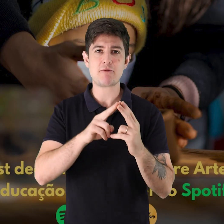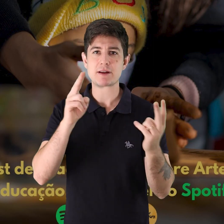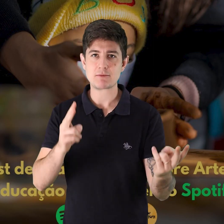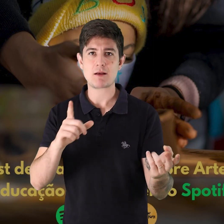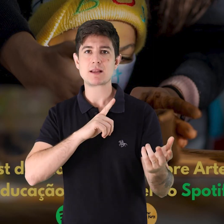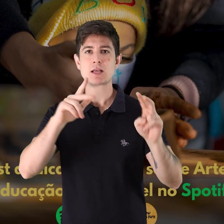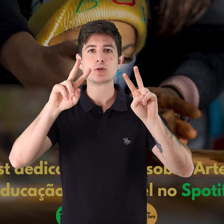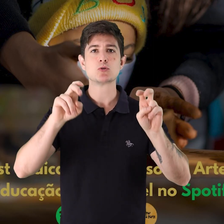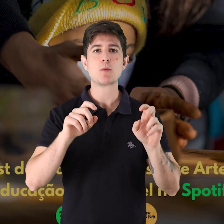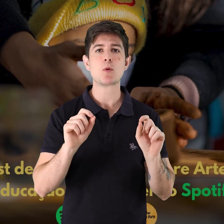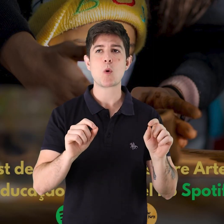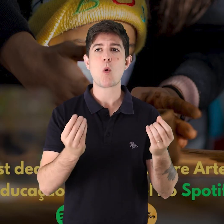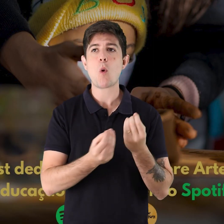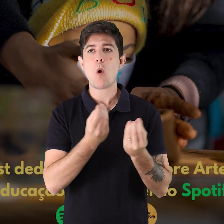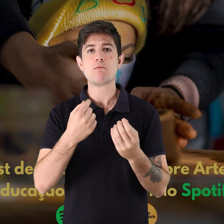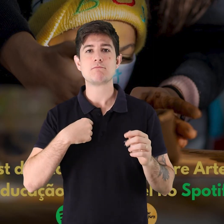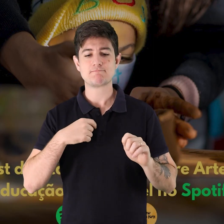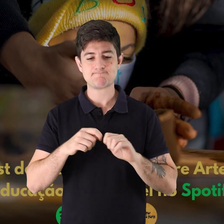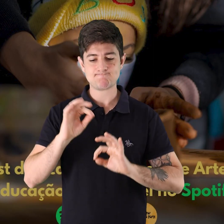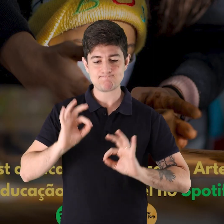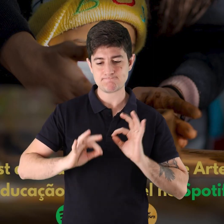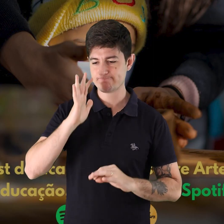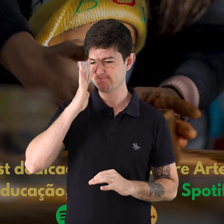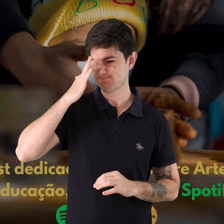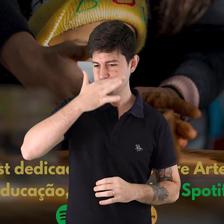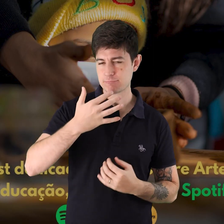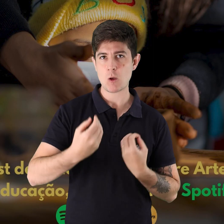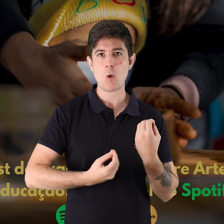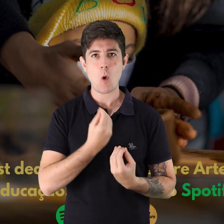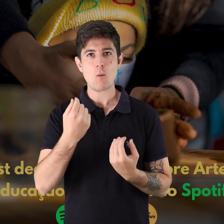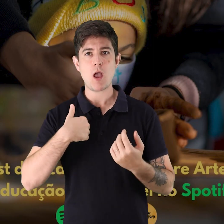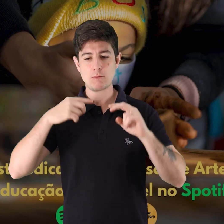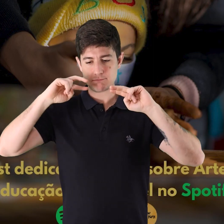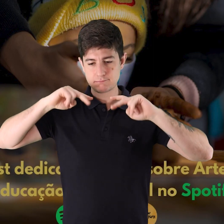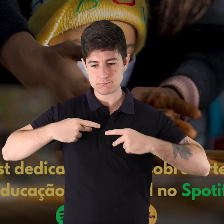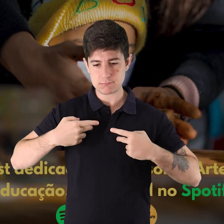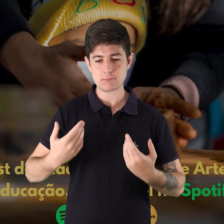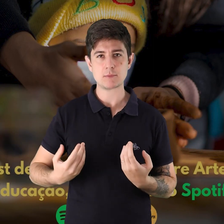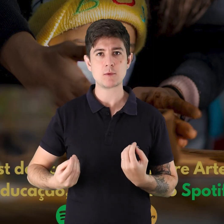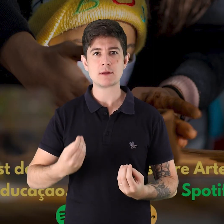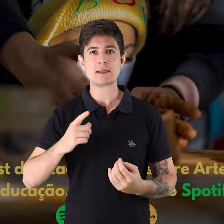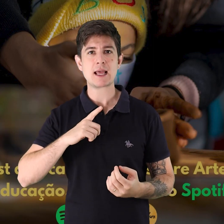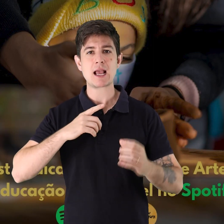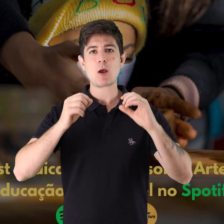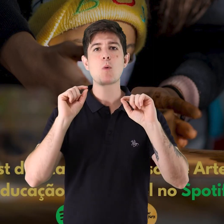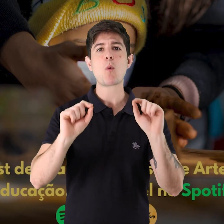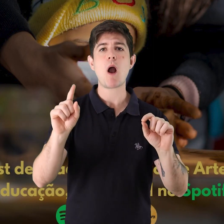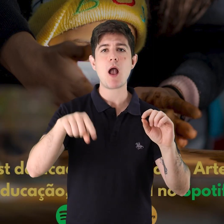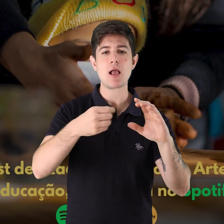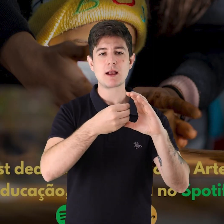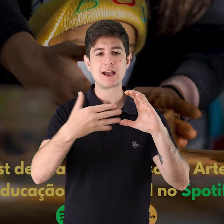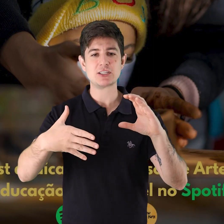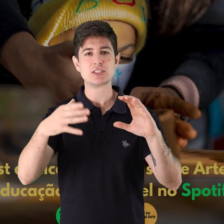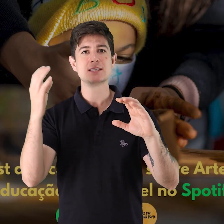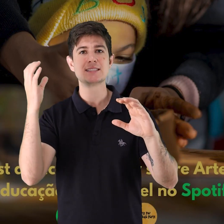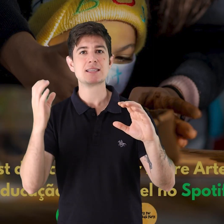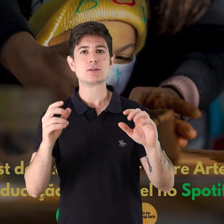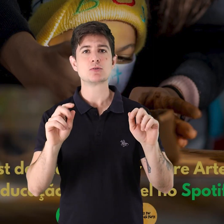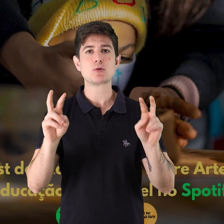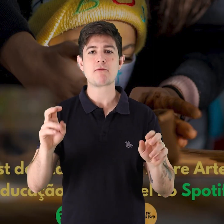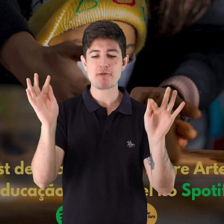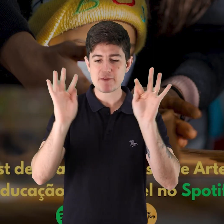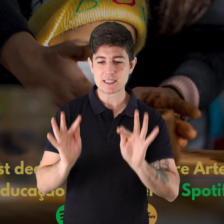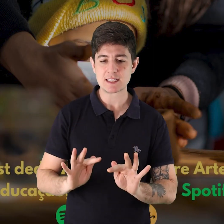que tratam temas, por exemplo, como construir a resiliência, como conhecer assim, quais são os aspectos, né, da ciência